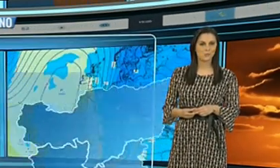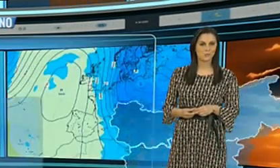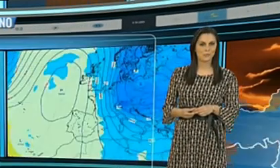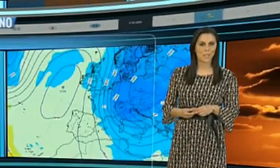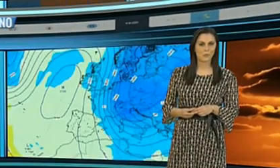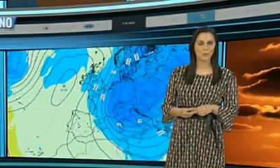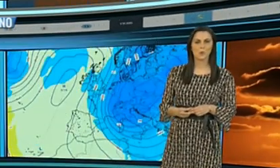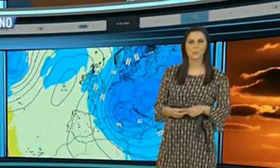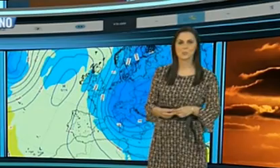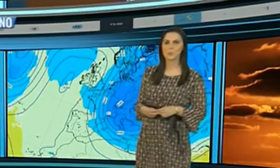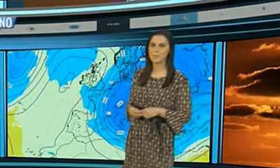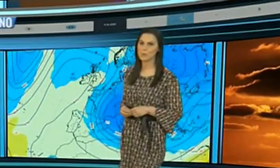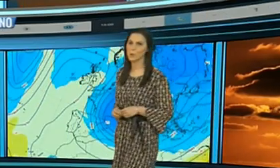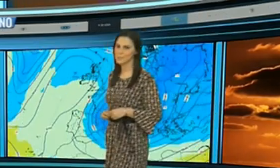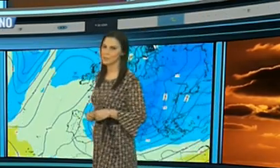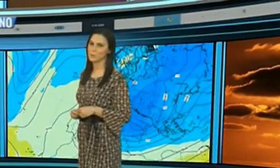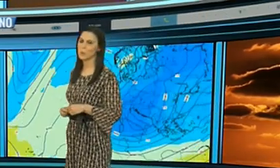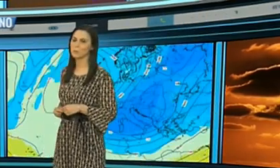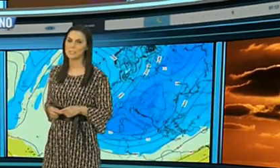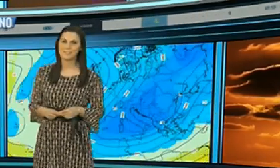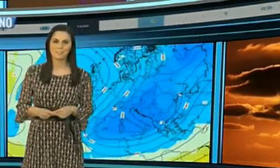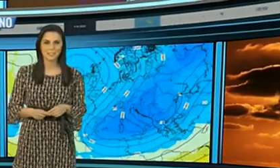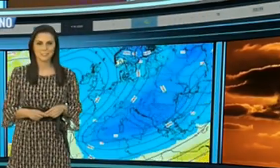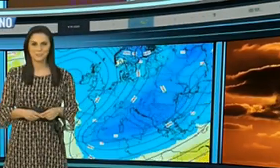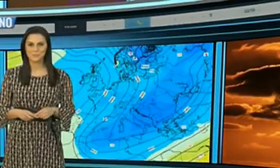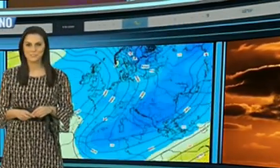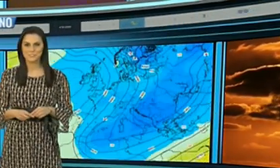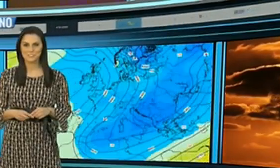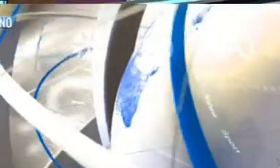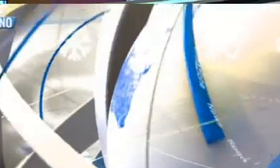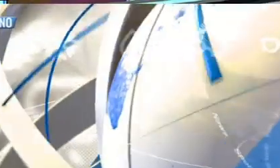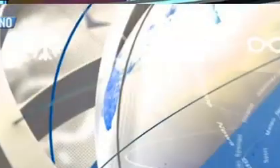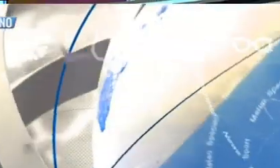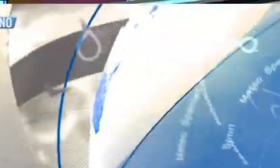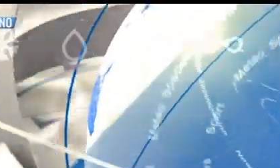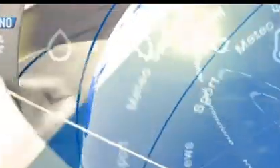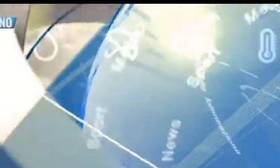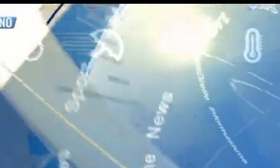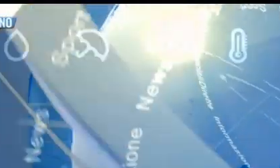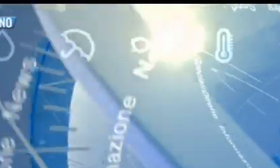è tutto, vi auguro un buon proseguimento, come sempre in compagnia di Antenna 3.